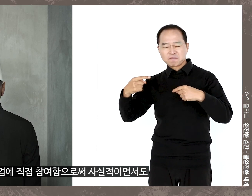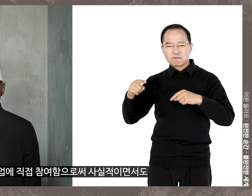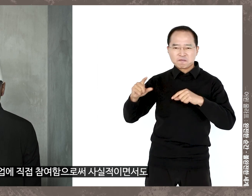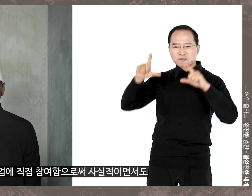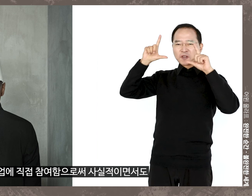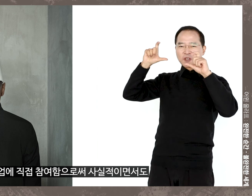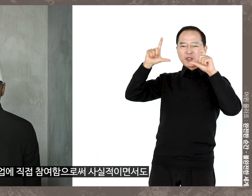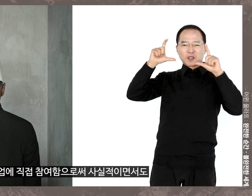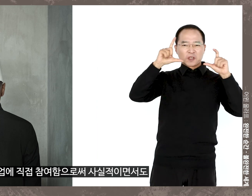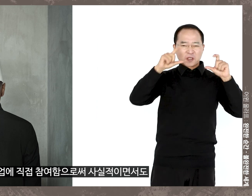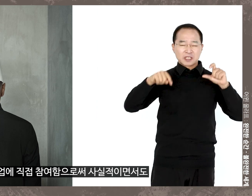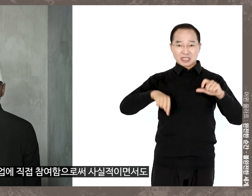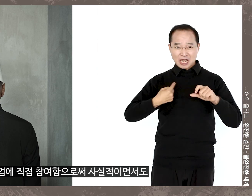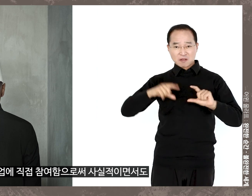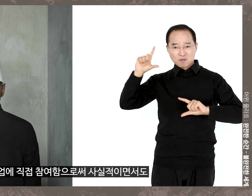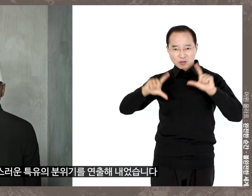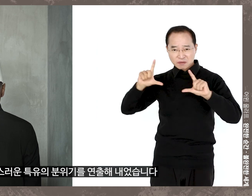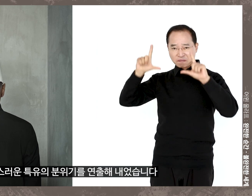사실적이면서도